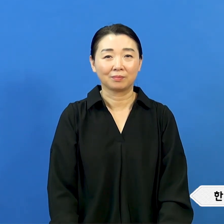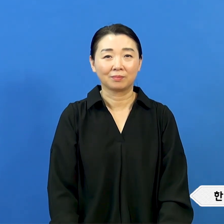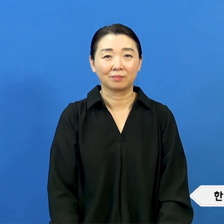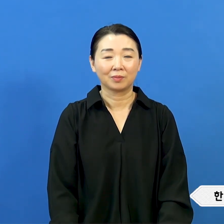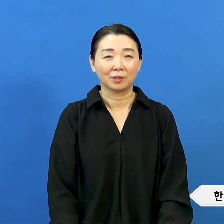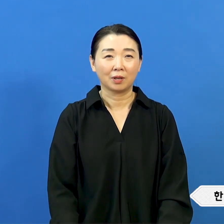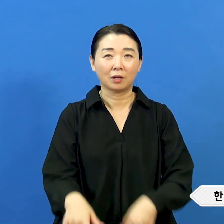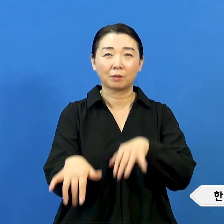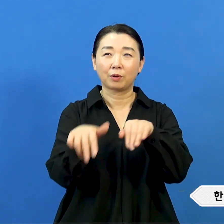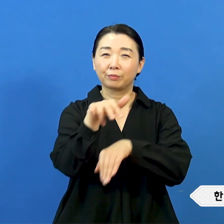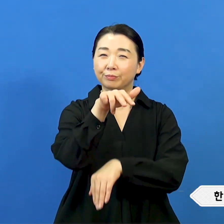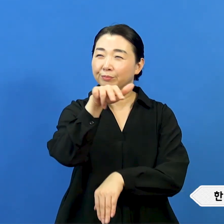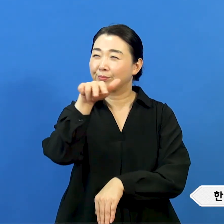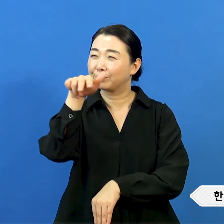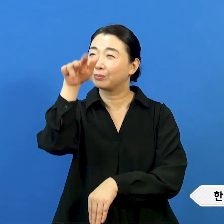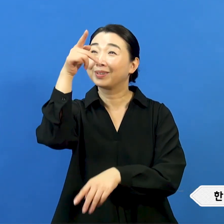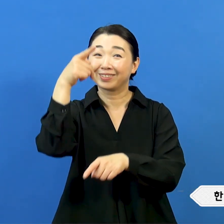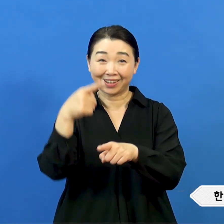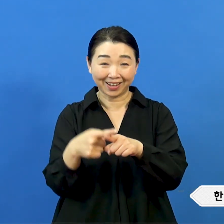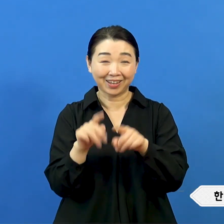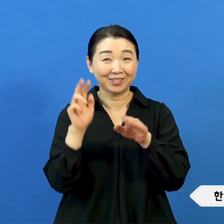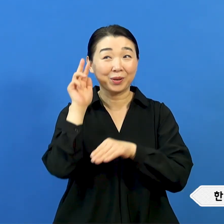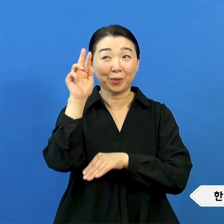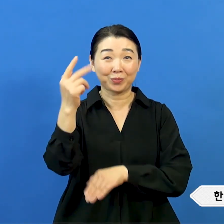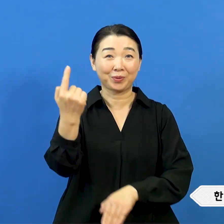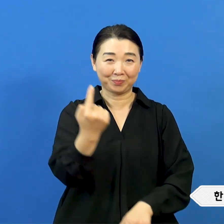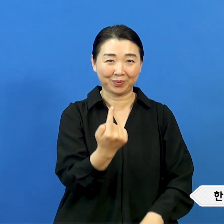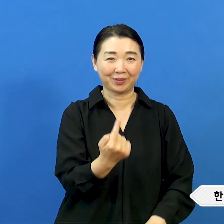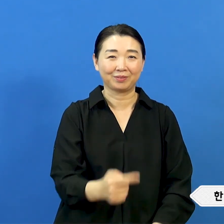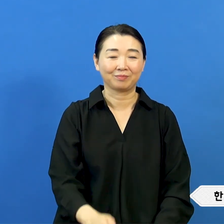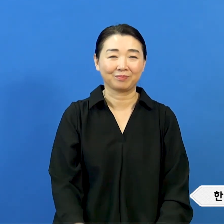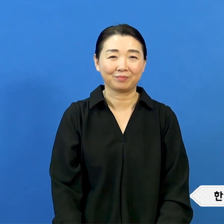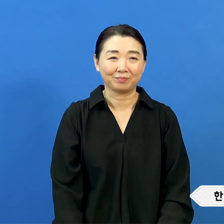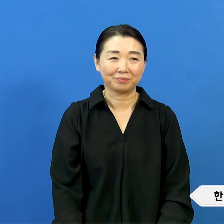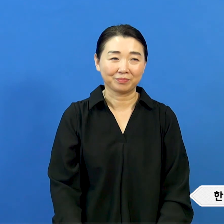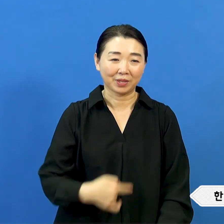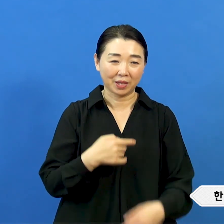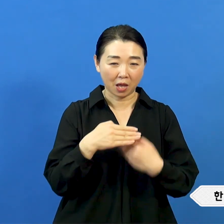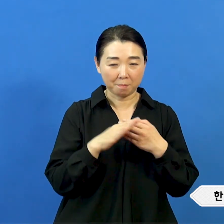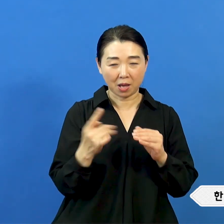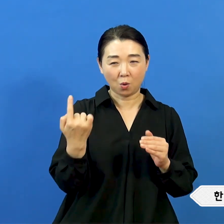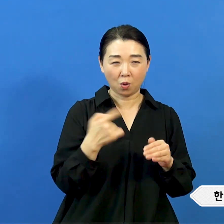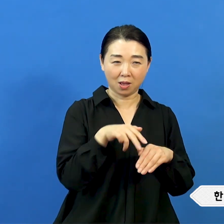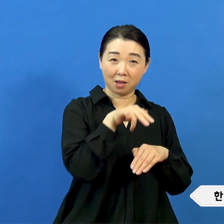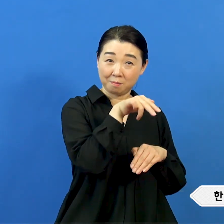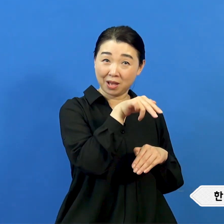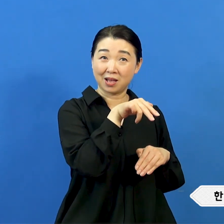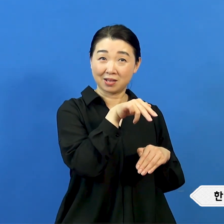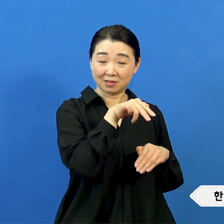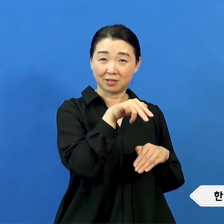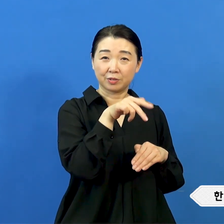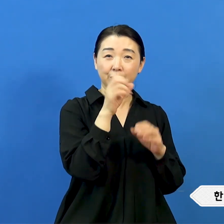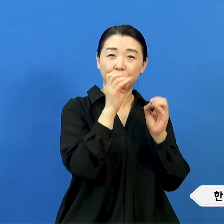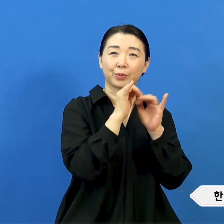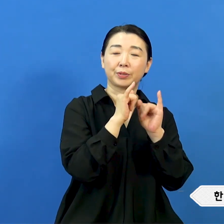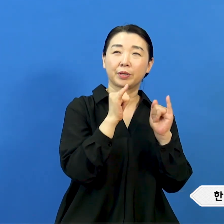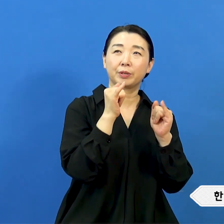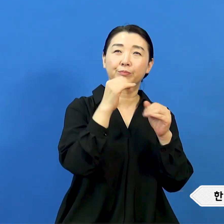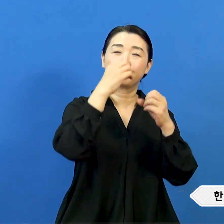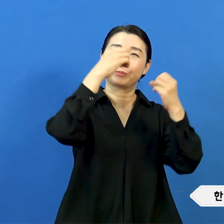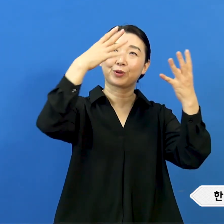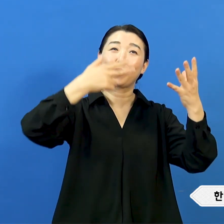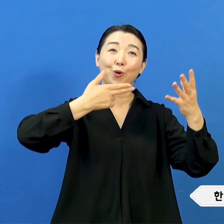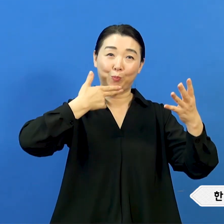한참 거리를 쏘다니다가 이제 호텔로 돌아왔습니다. 자기 방으로 올라가서 선교사님이 불도 켜지